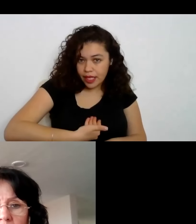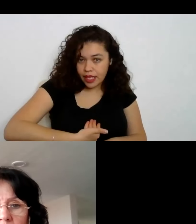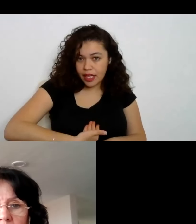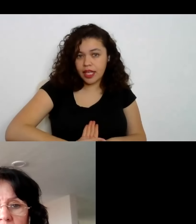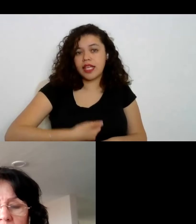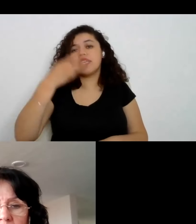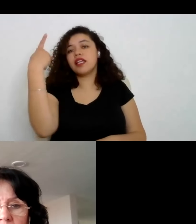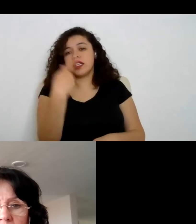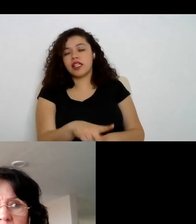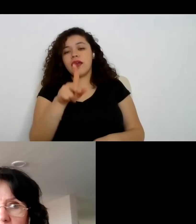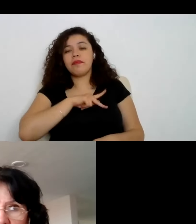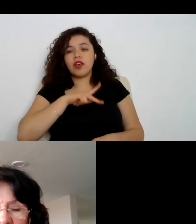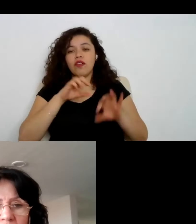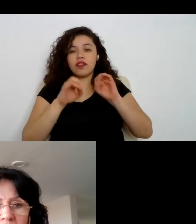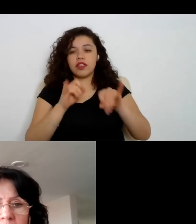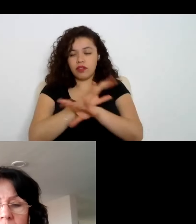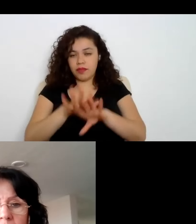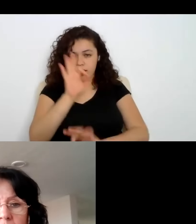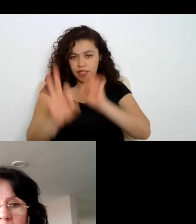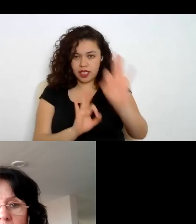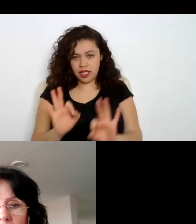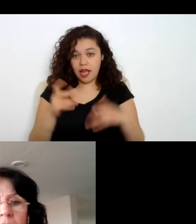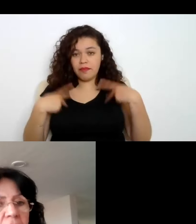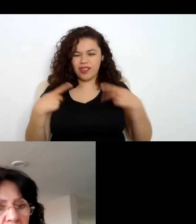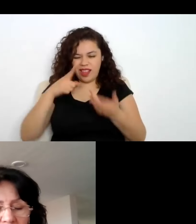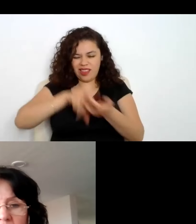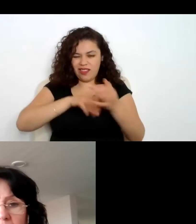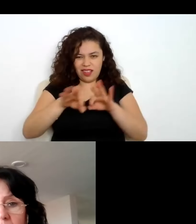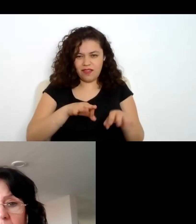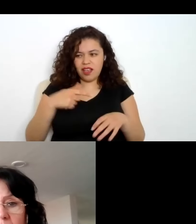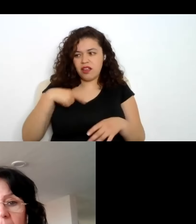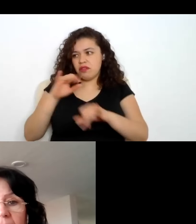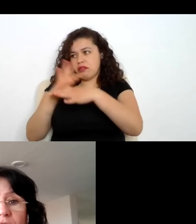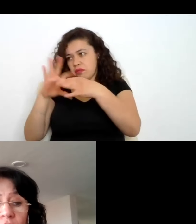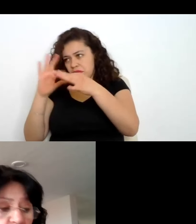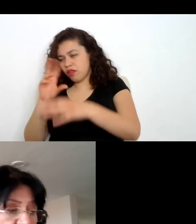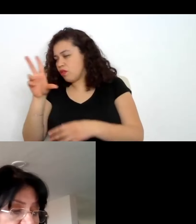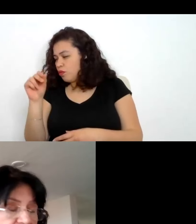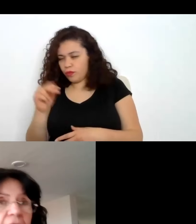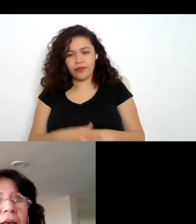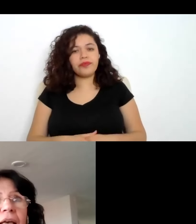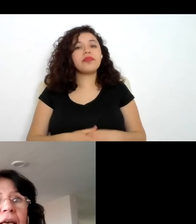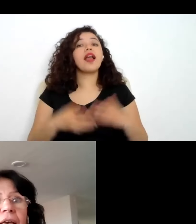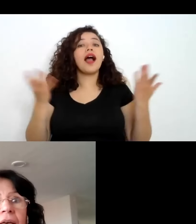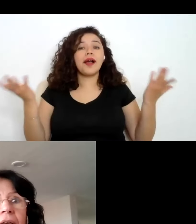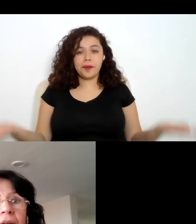que va a tratar mis datos personales, no la niña de recursos humanos. Y entonces,